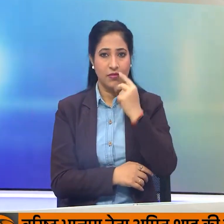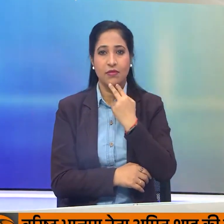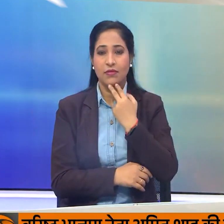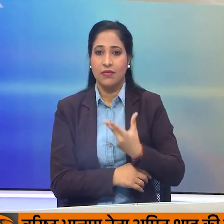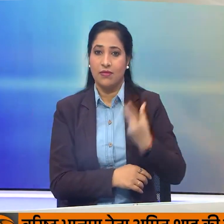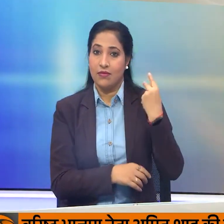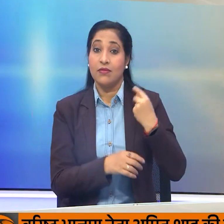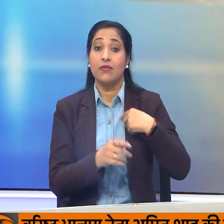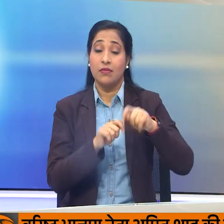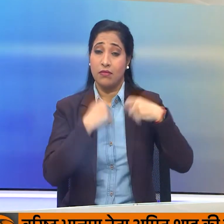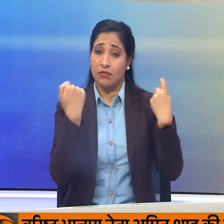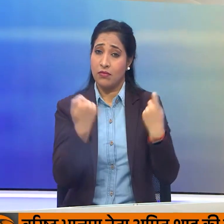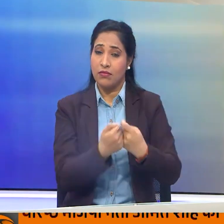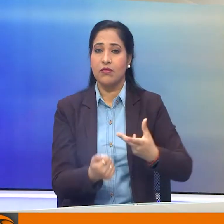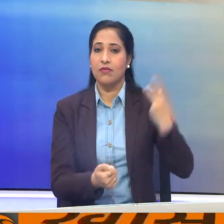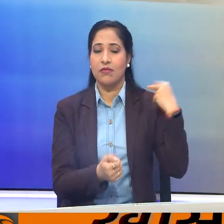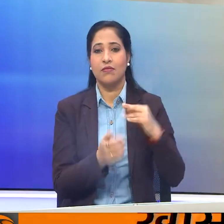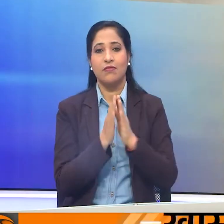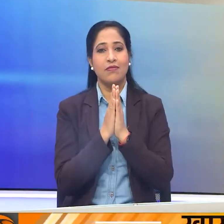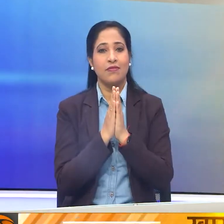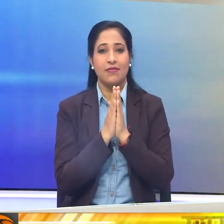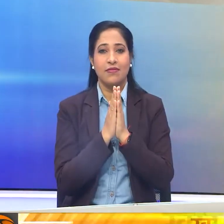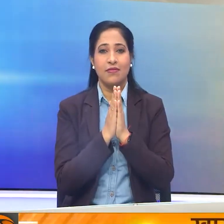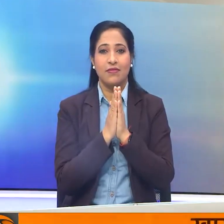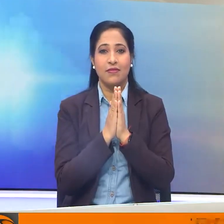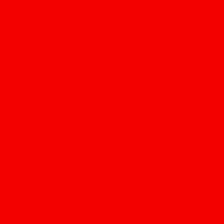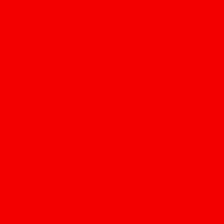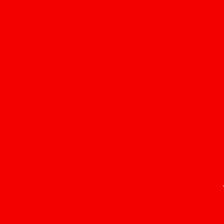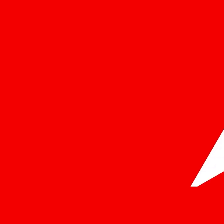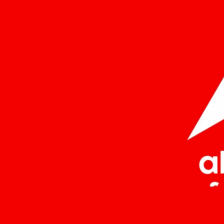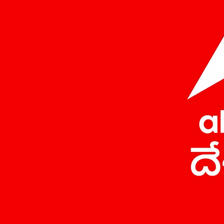बीना सिंह और हमारी पूरी टीम को दीजिए अनुमति। नमस्कार।